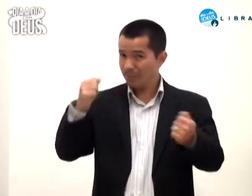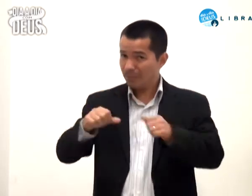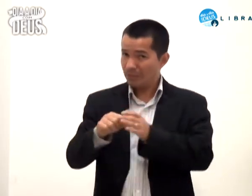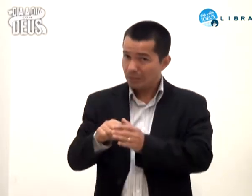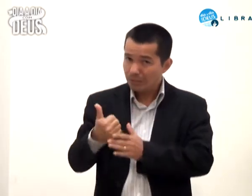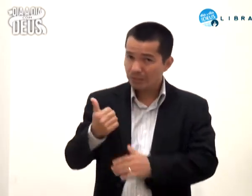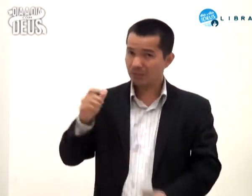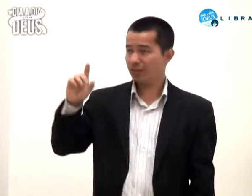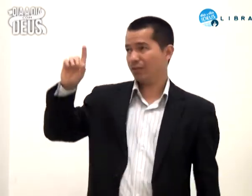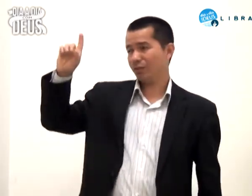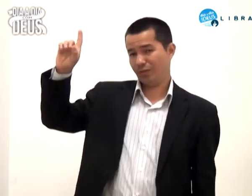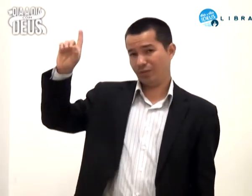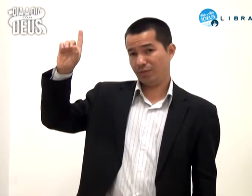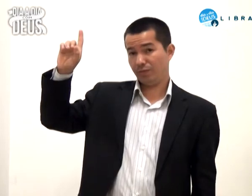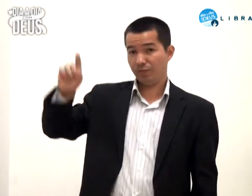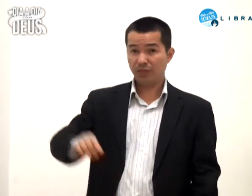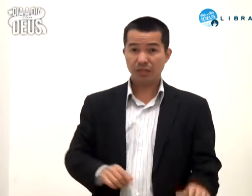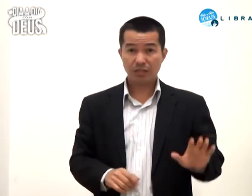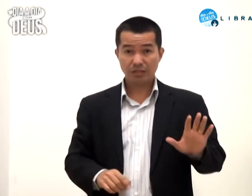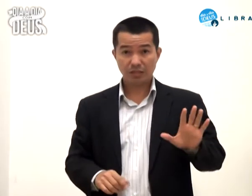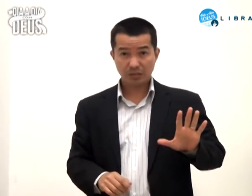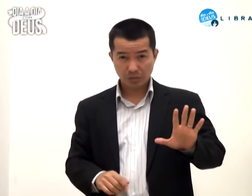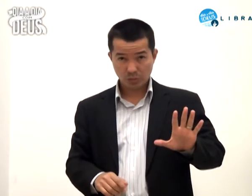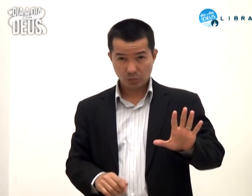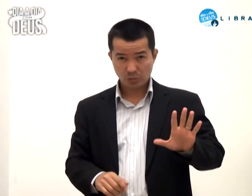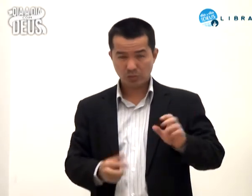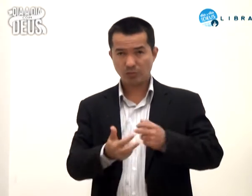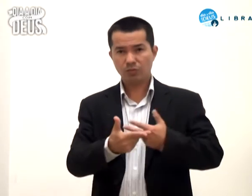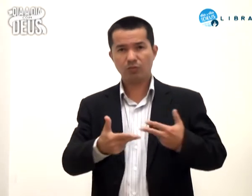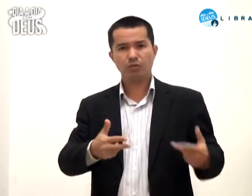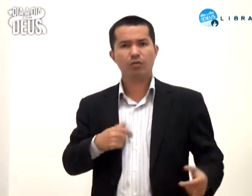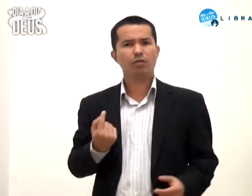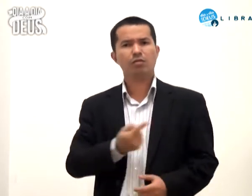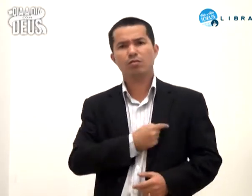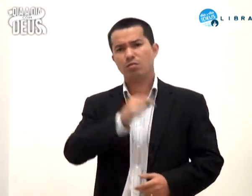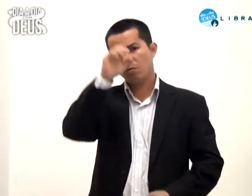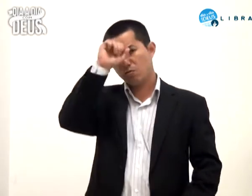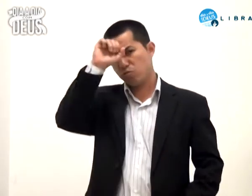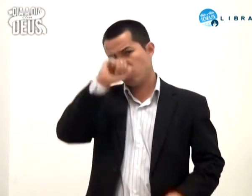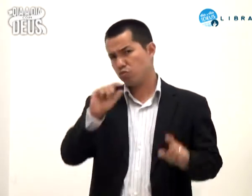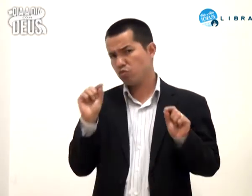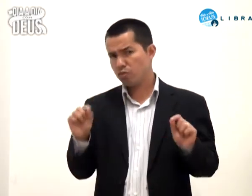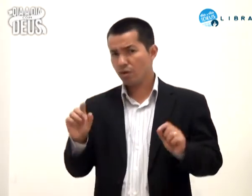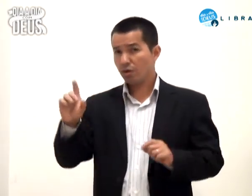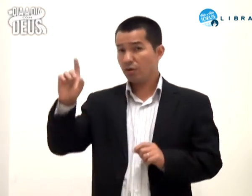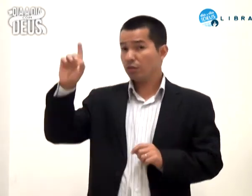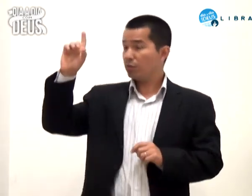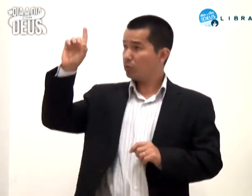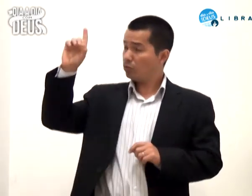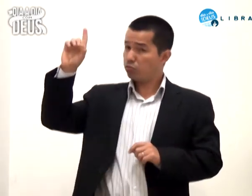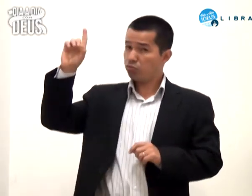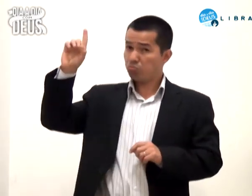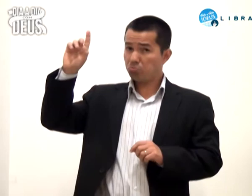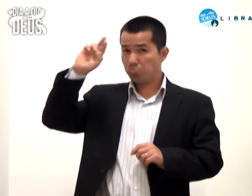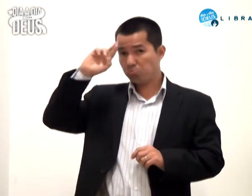gente aprendeu foi o princípio do dízimo. Bom, se Deus é dono de tudo, não é? Se Deus, Ele deve estar em